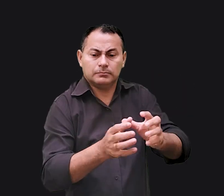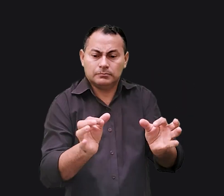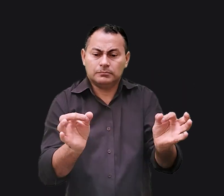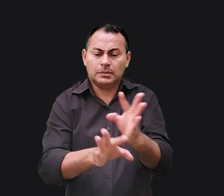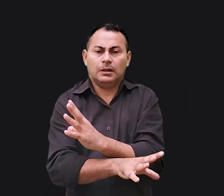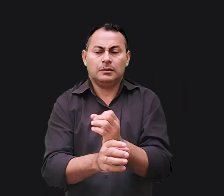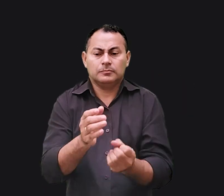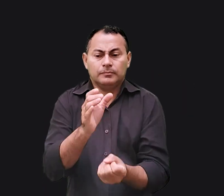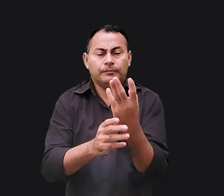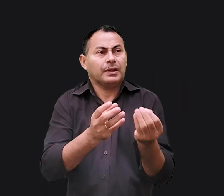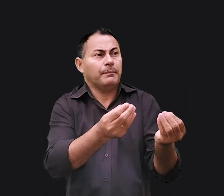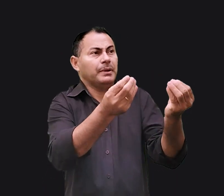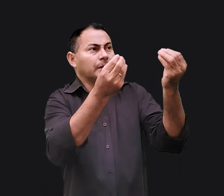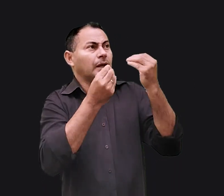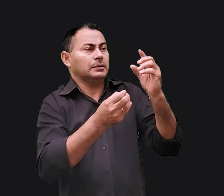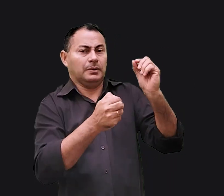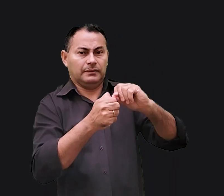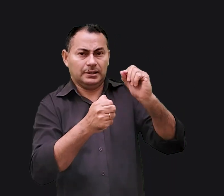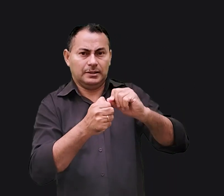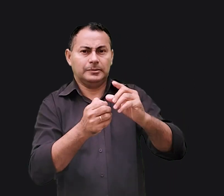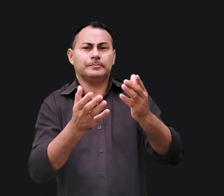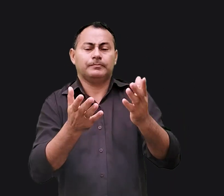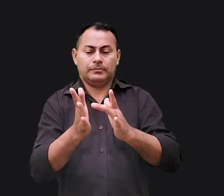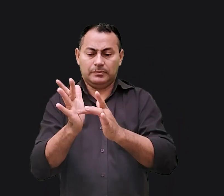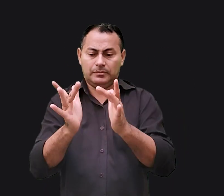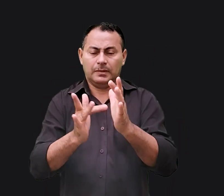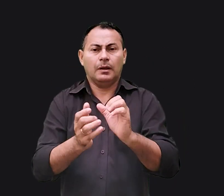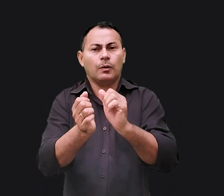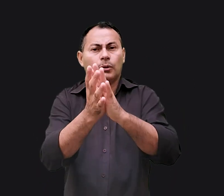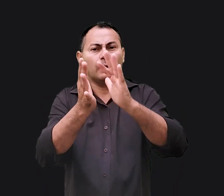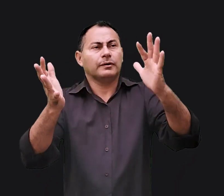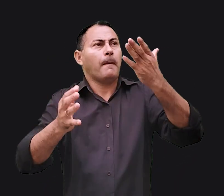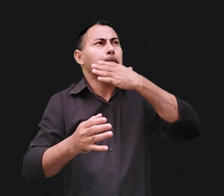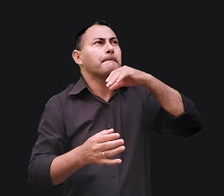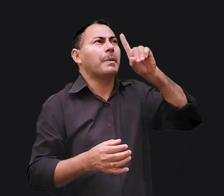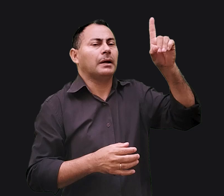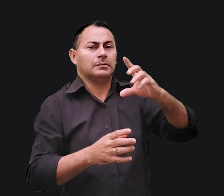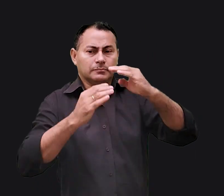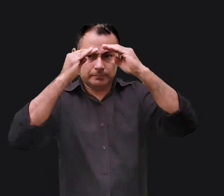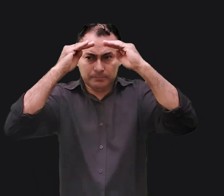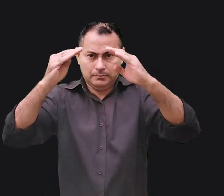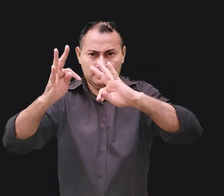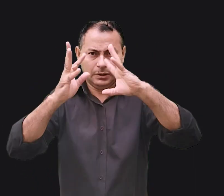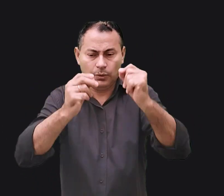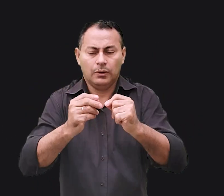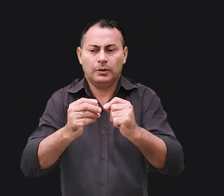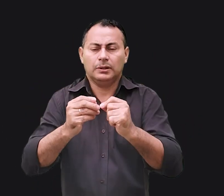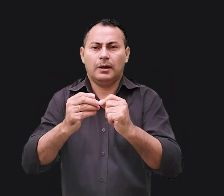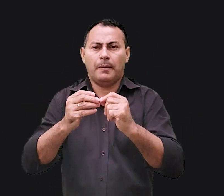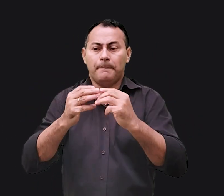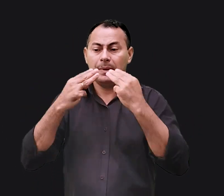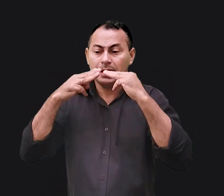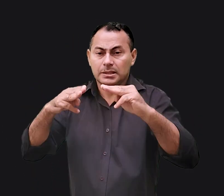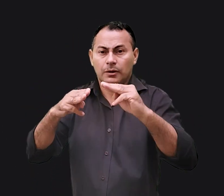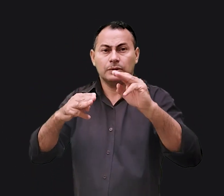completando a obra que me deste para fazer. Jesus glorificou o Pai, cumprindo toda a obra que Deus lhe tinha